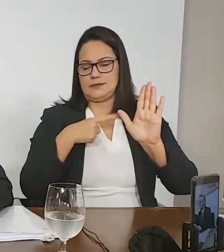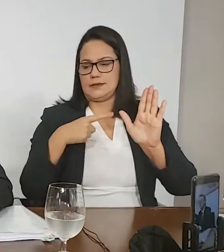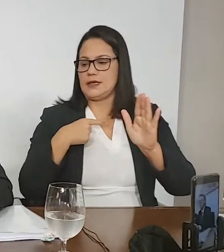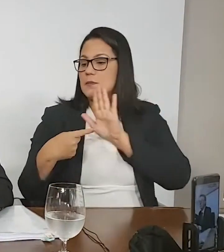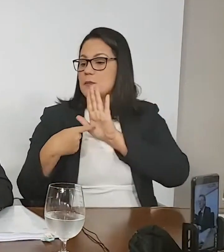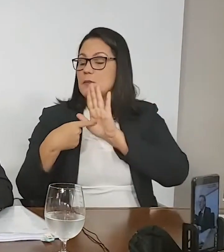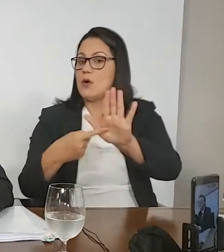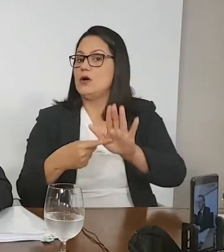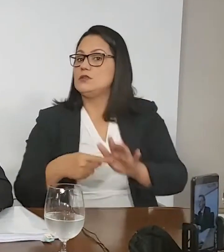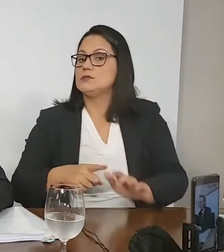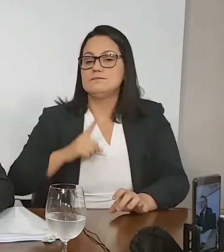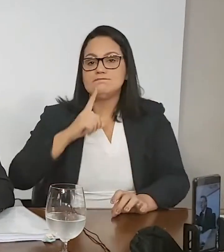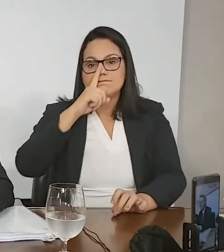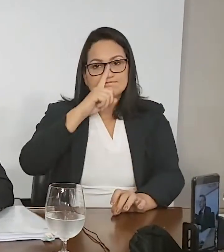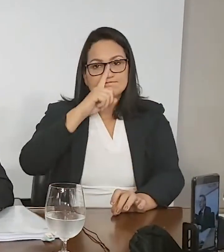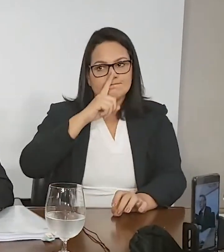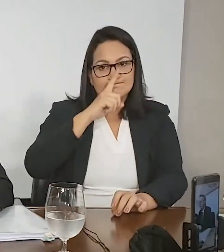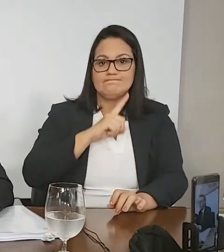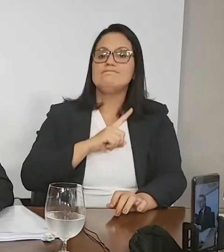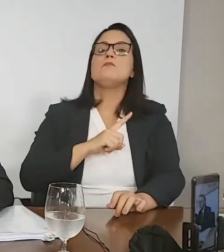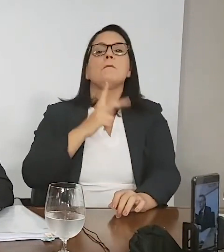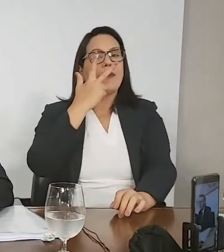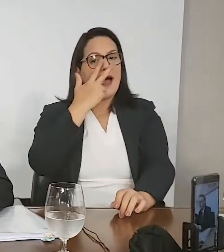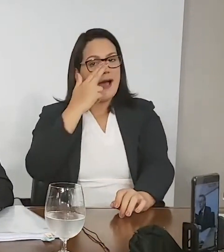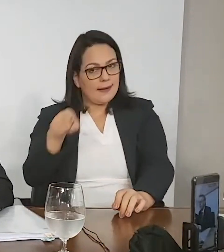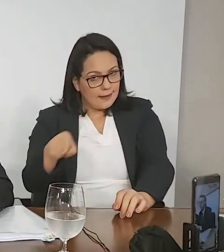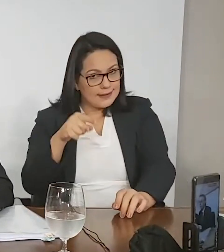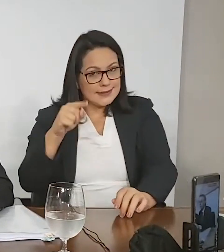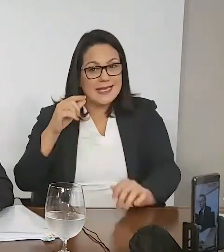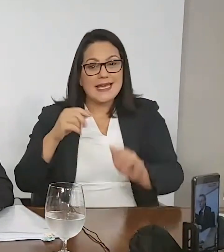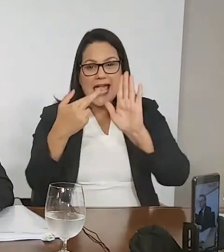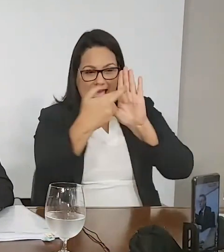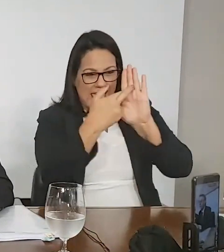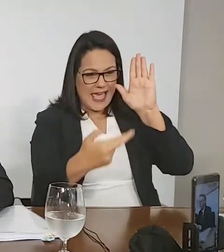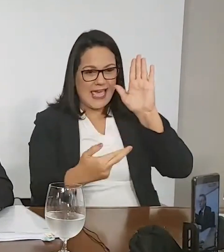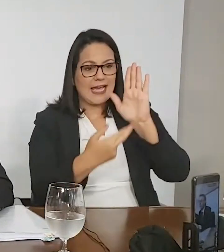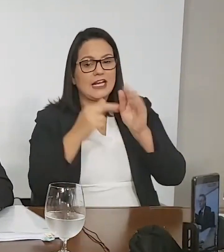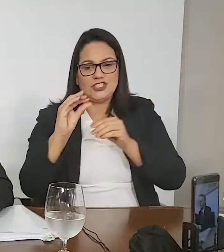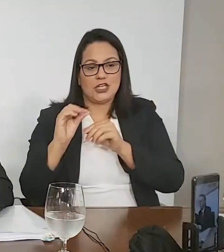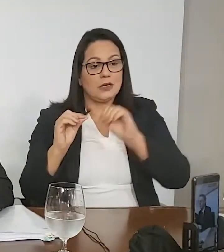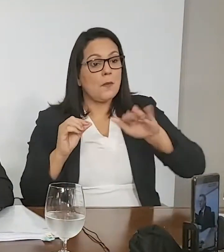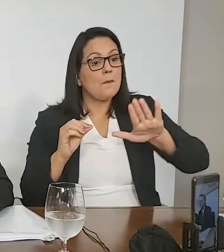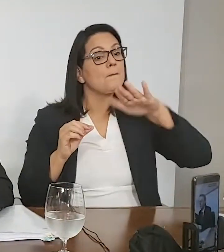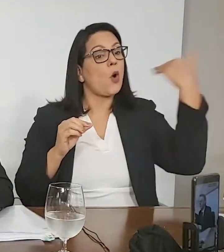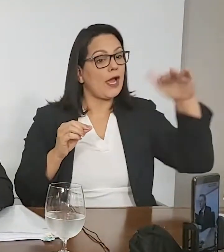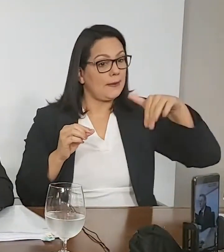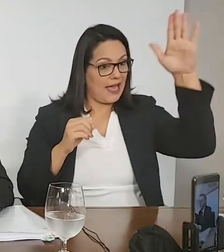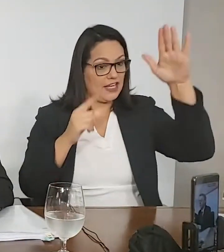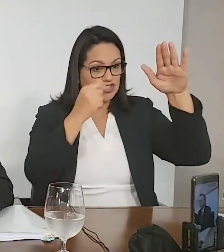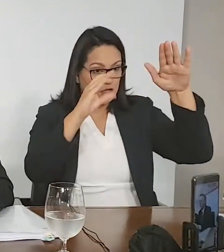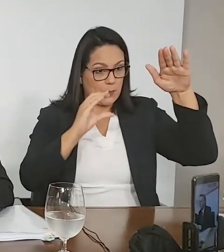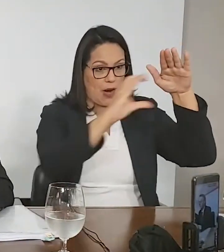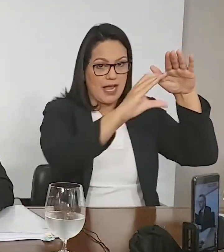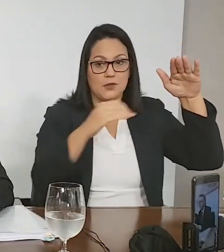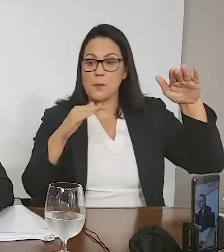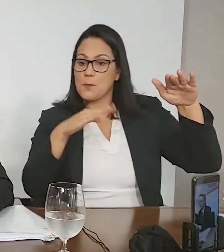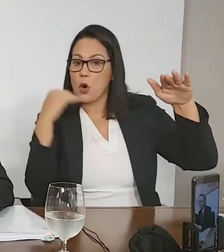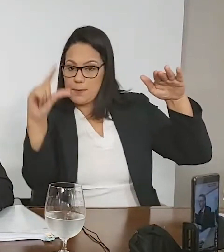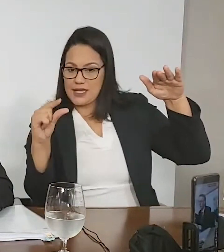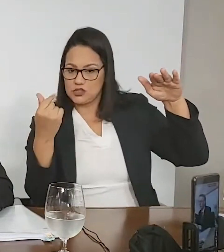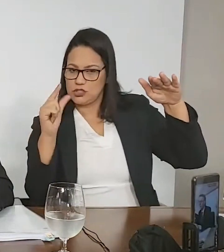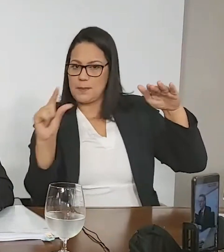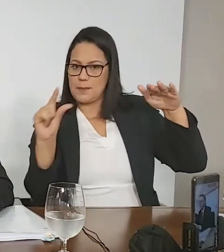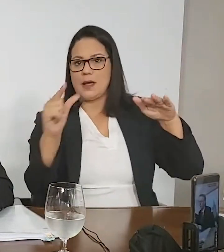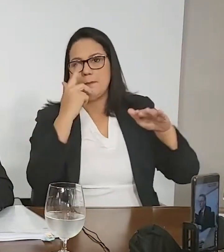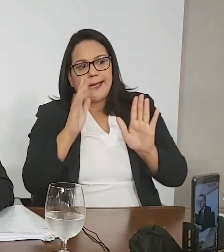apresenta o risco de incentivar indesejável supernotificação do número de casos da doença, visando a